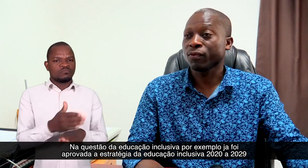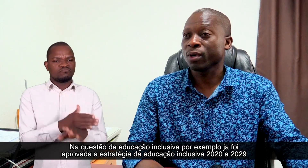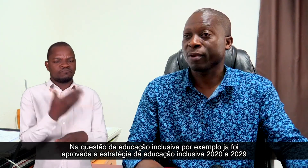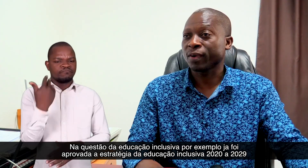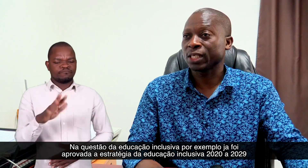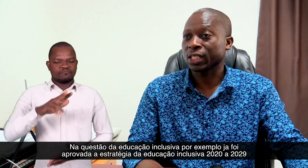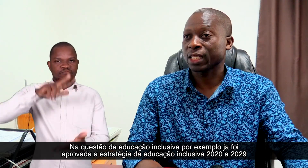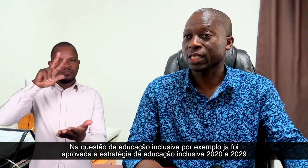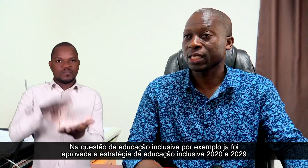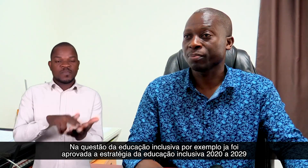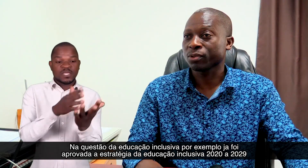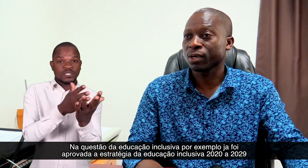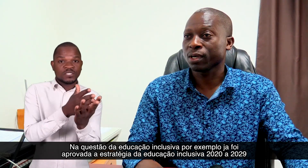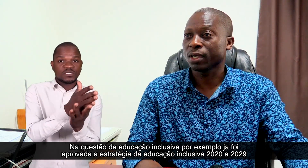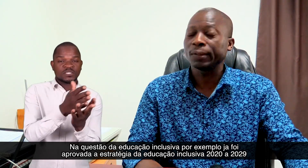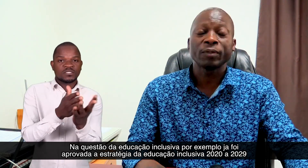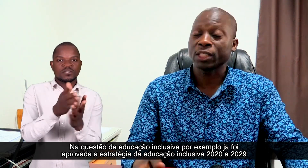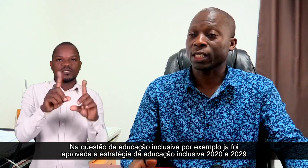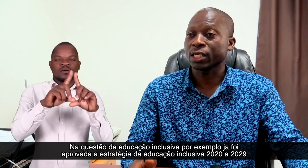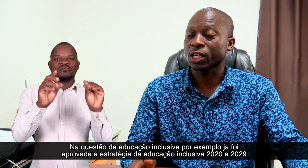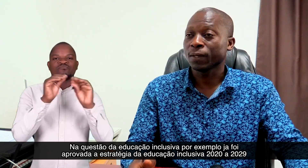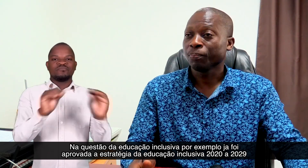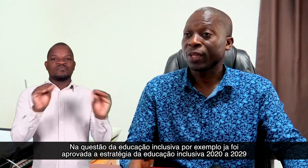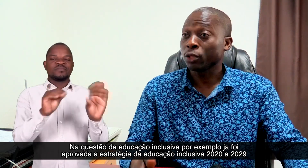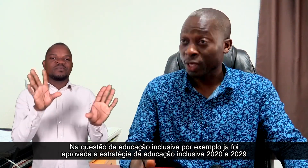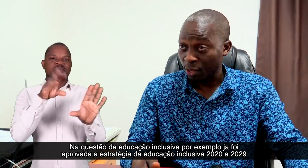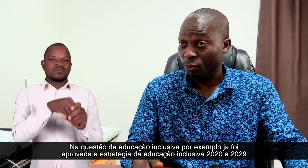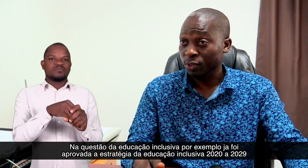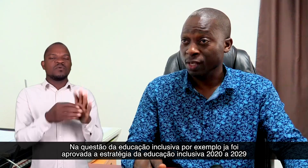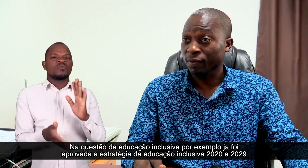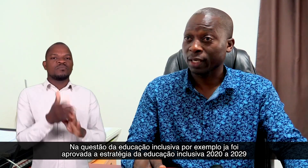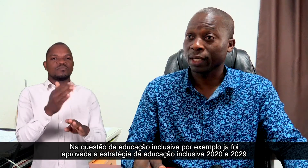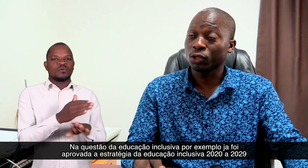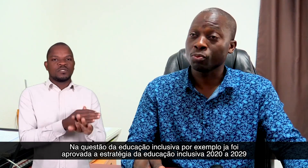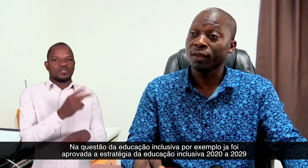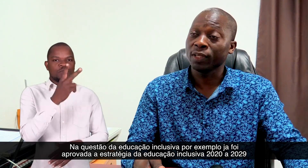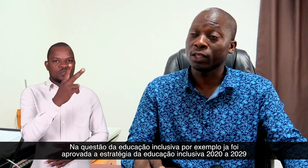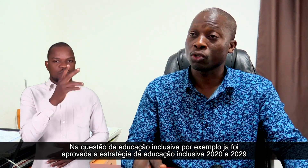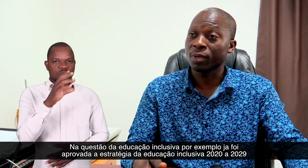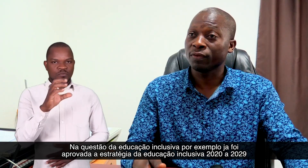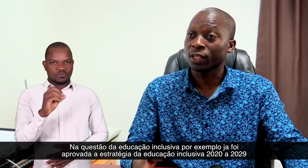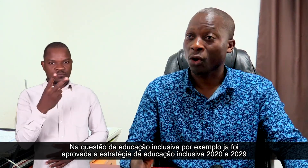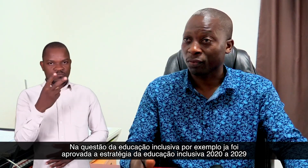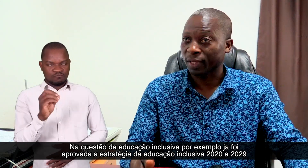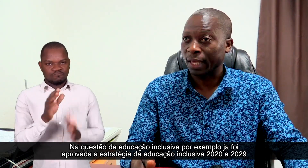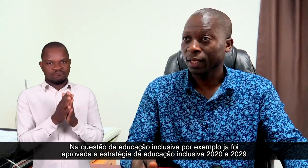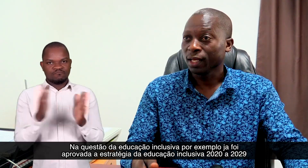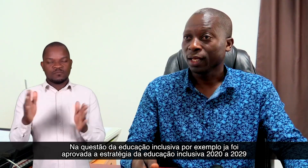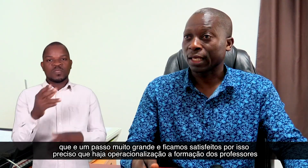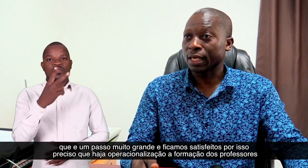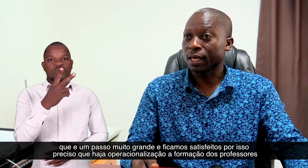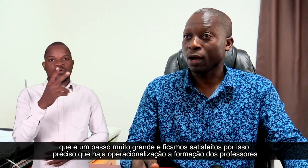exemplo, já foi aprovada a estratégia da pessoa, a estratégia da educação inclusiva, que é 2020 e 2029,